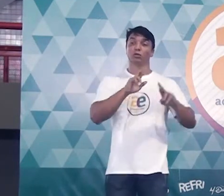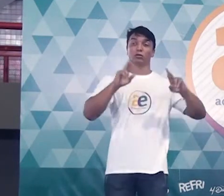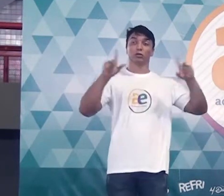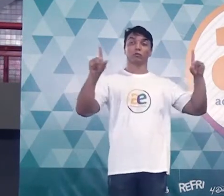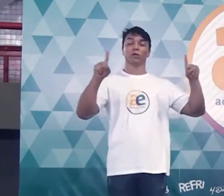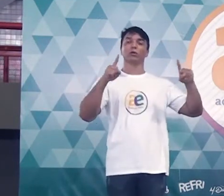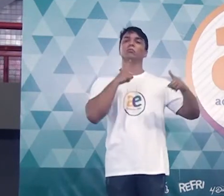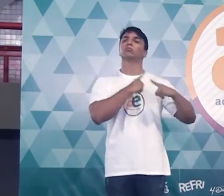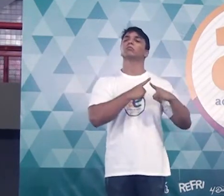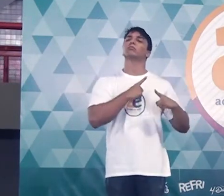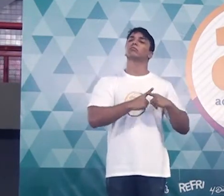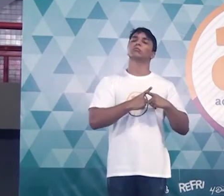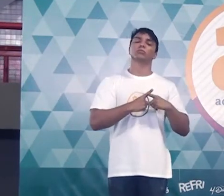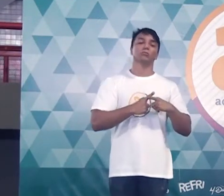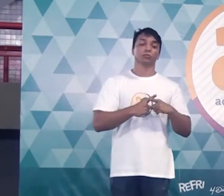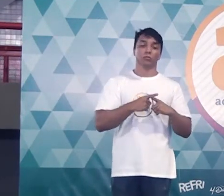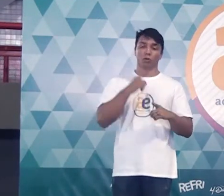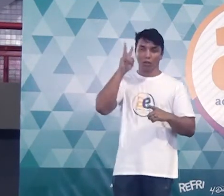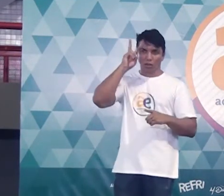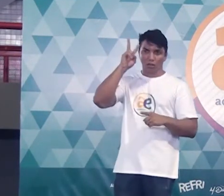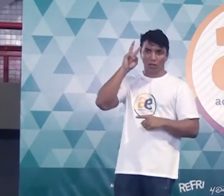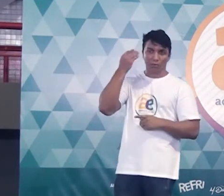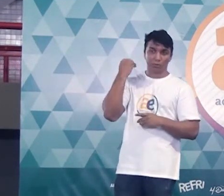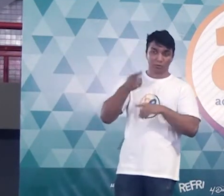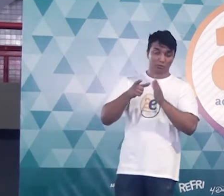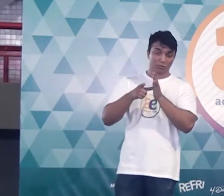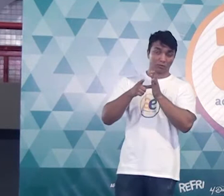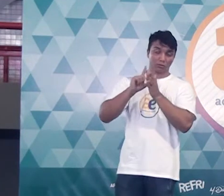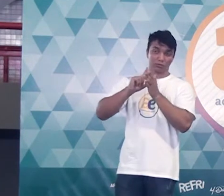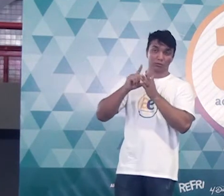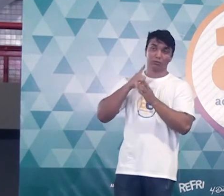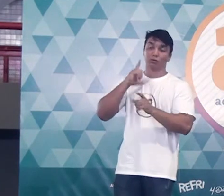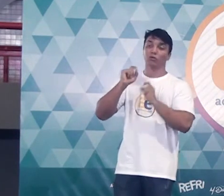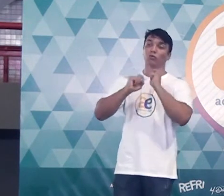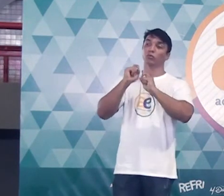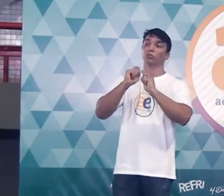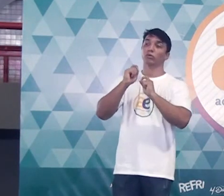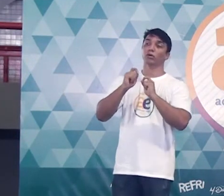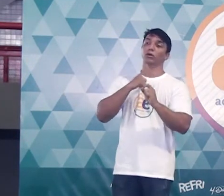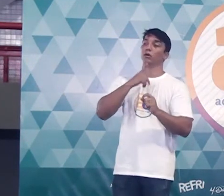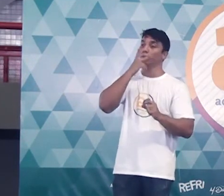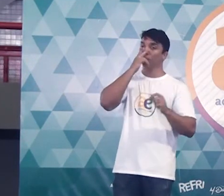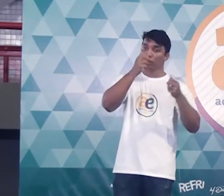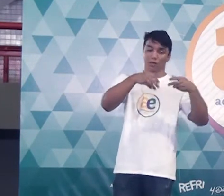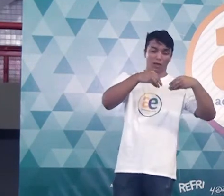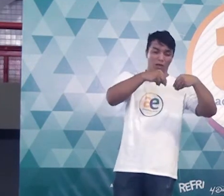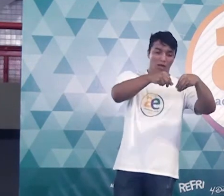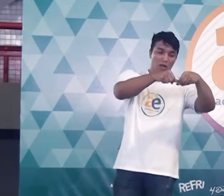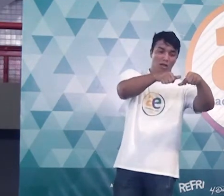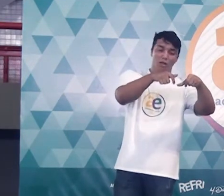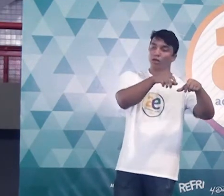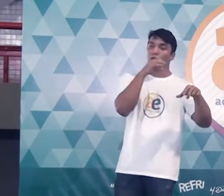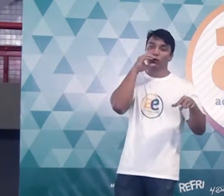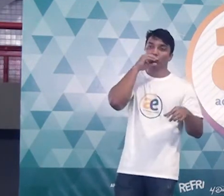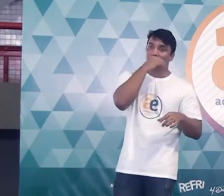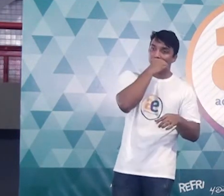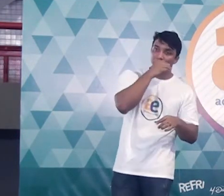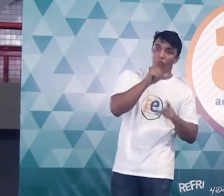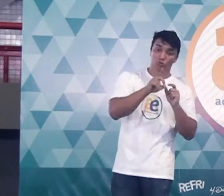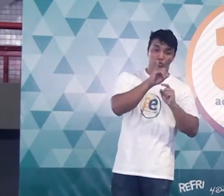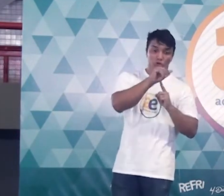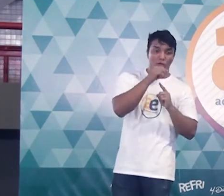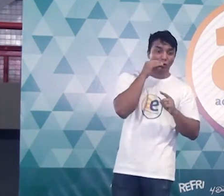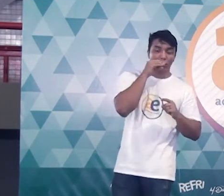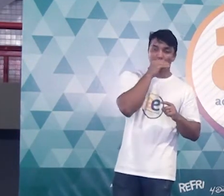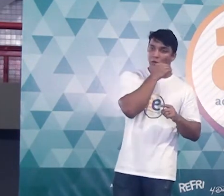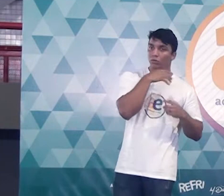por quê, galera? Lembra que eu falei sobre a areia, que ela aquece mais rapidamente durante o